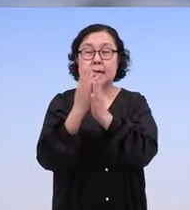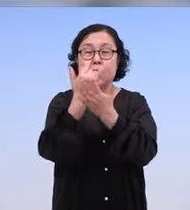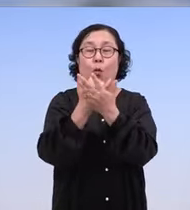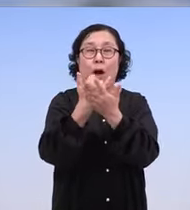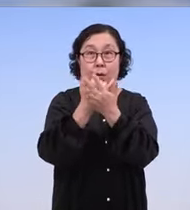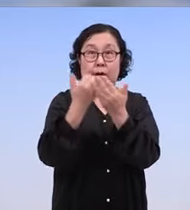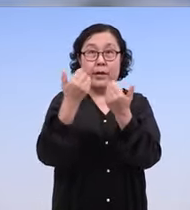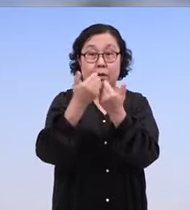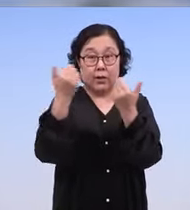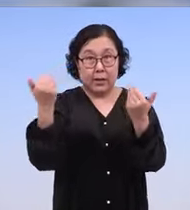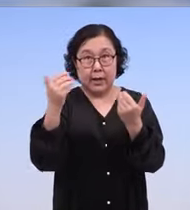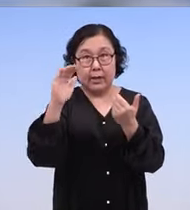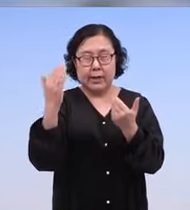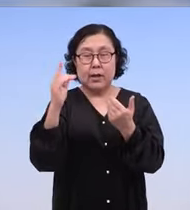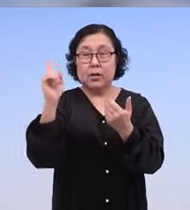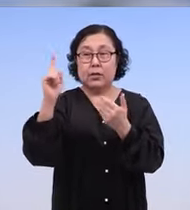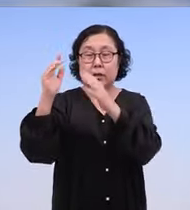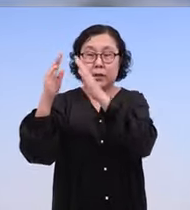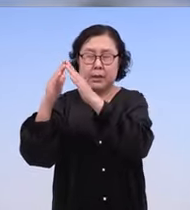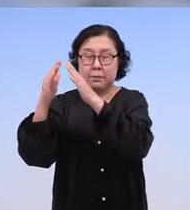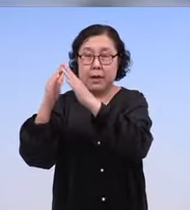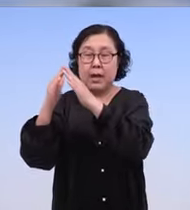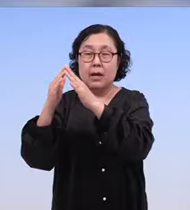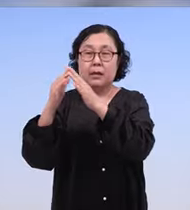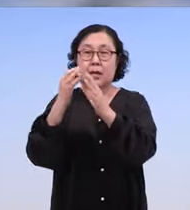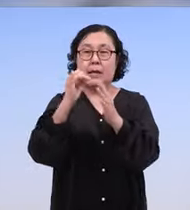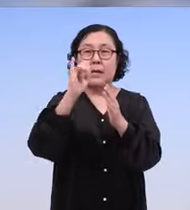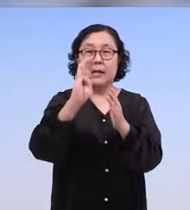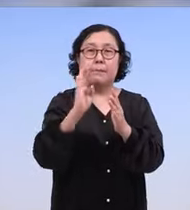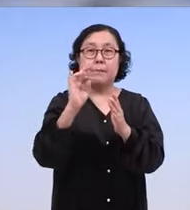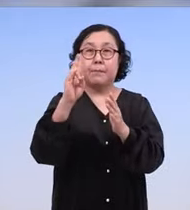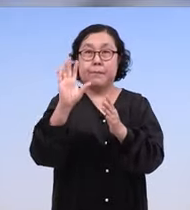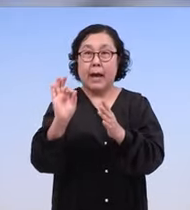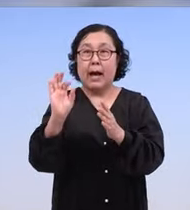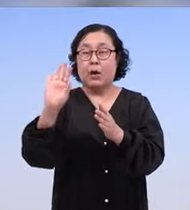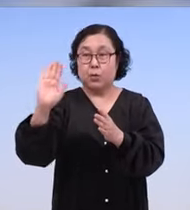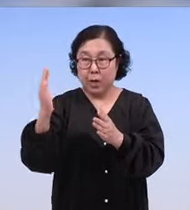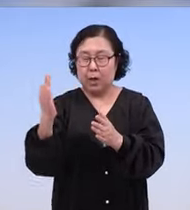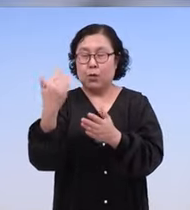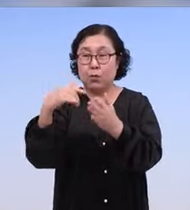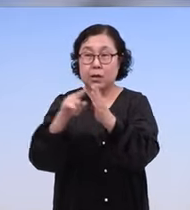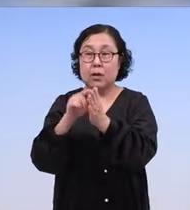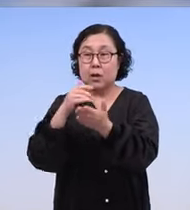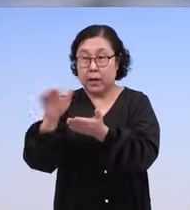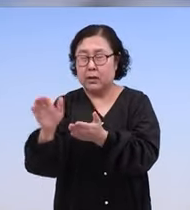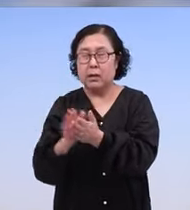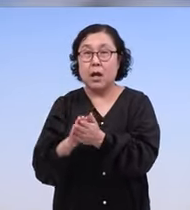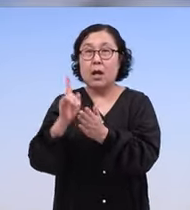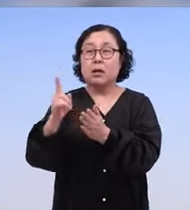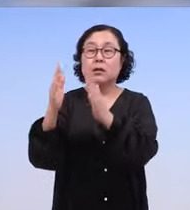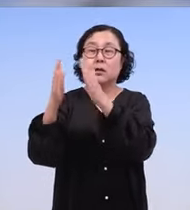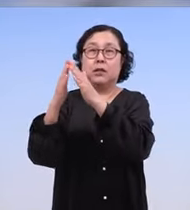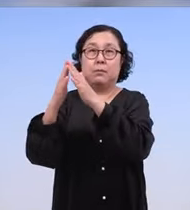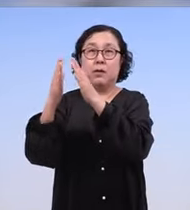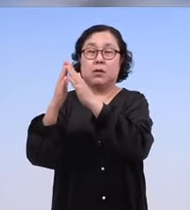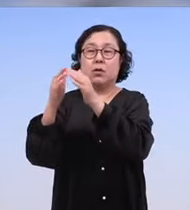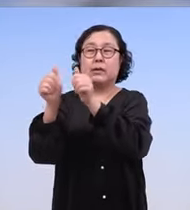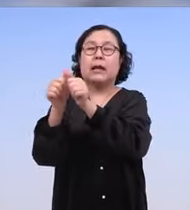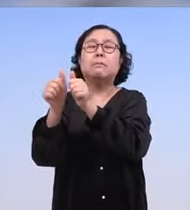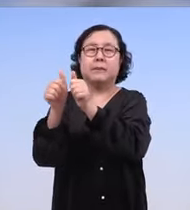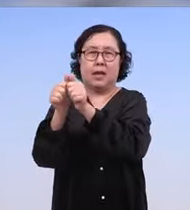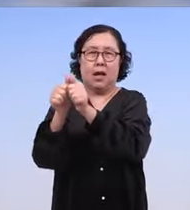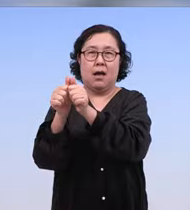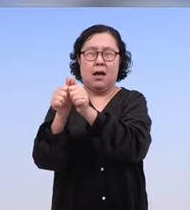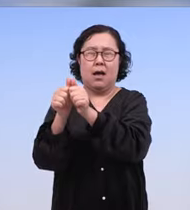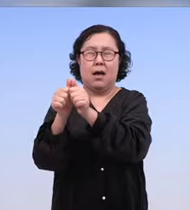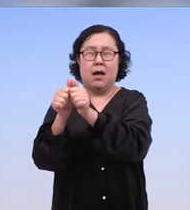이제 벗어나게 된 겁니다. 그래서 어느 집에 이제 입양이 되기로 하고 갔는데, 그 문제가 뭐냐? 그 집에서는 이제